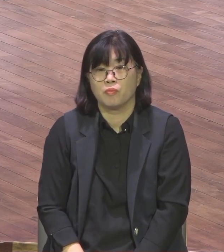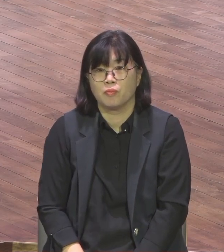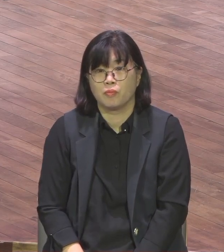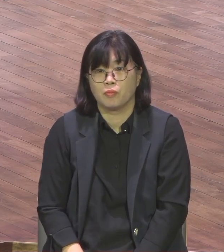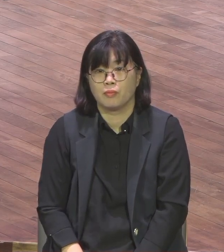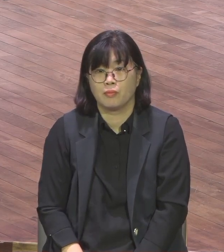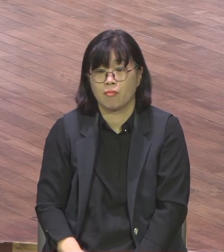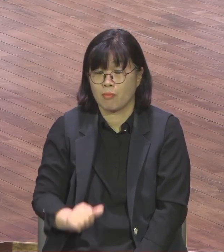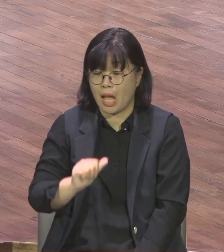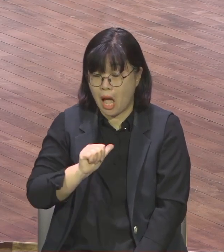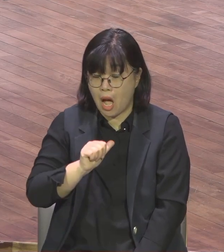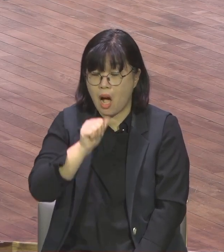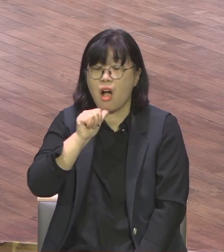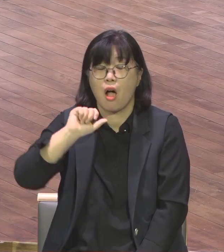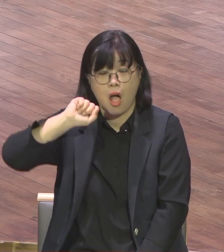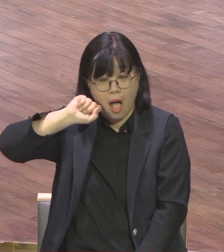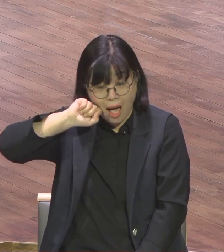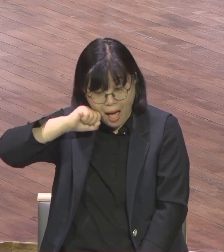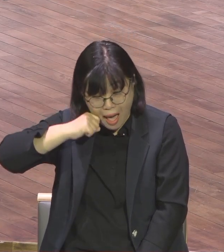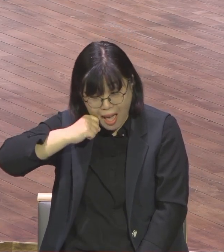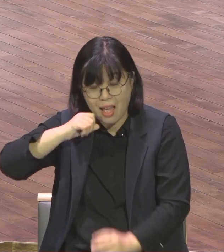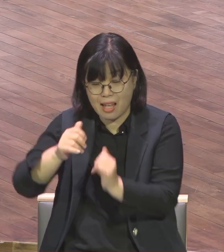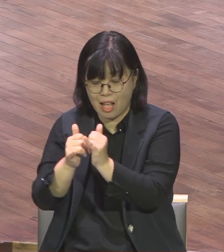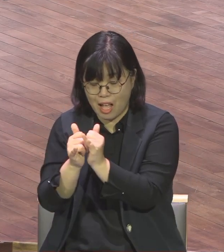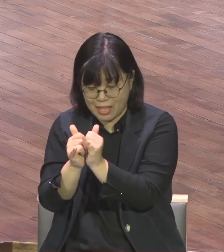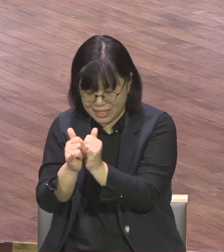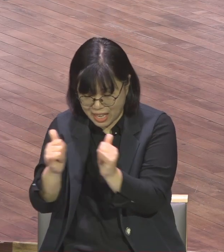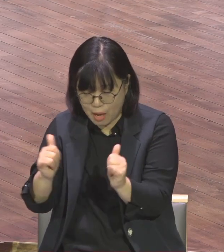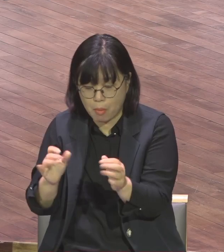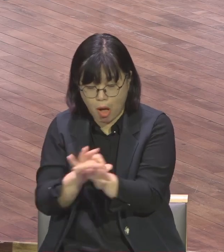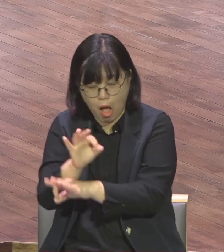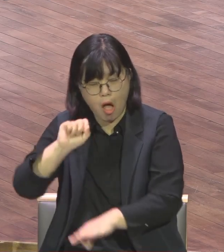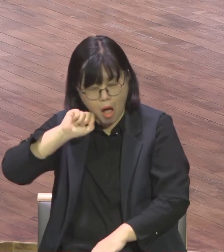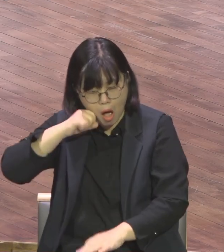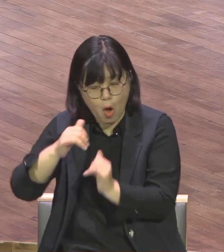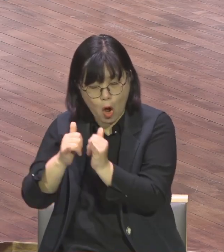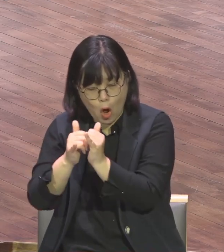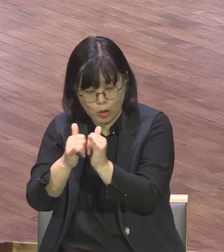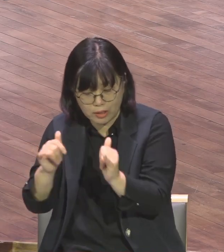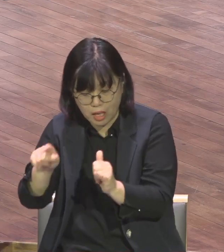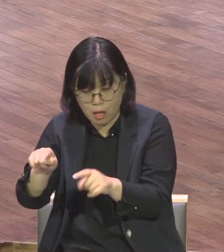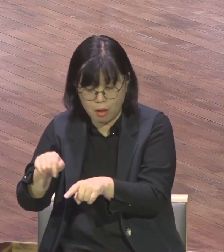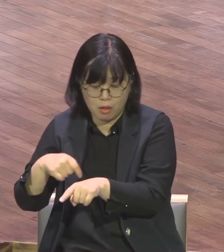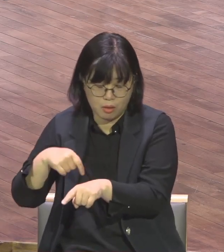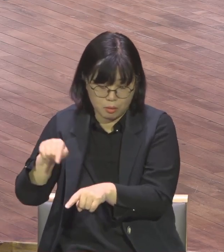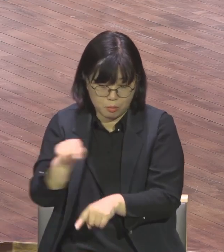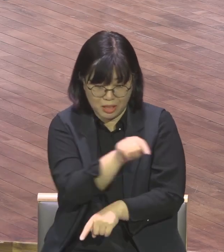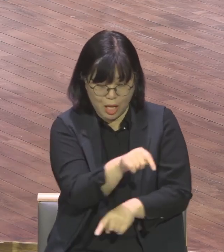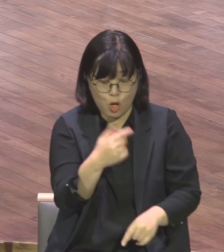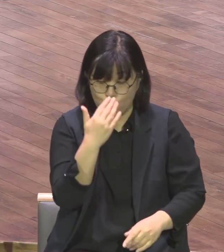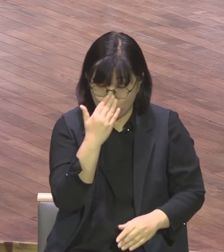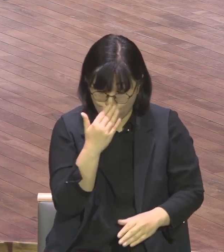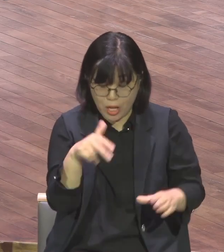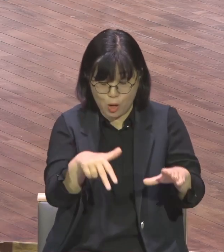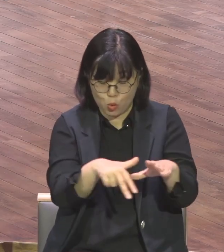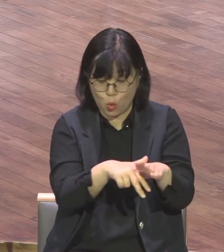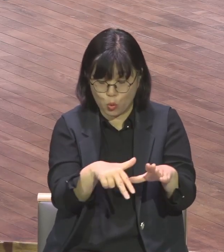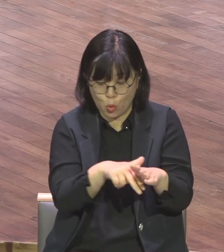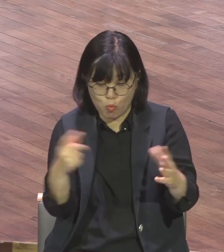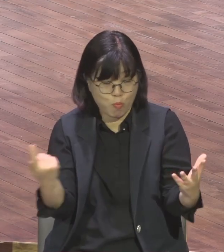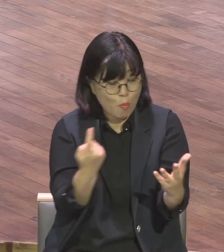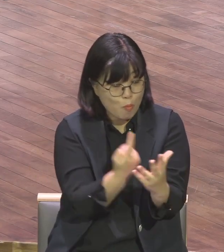살아왔어요. 유대교가 이 보호사, 왜냐하면 유대교는 금식, 기도와 구제를 매우 중요하게 생각했어요. 모든 종교들이